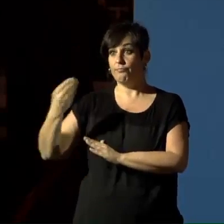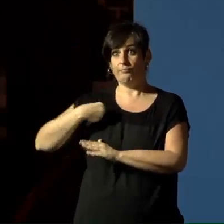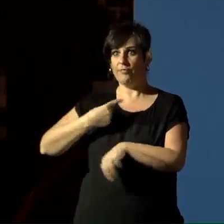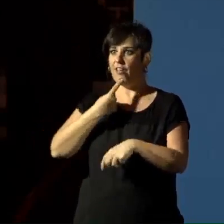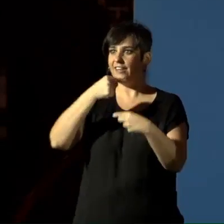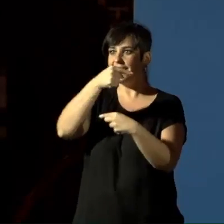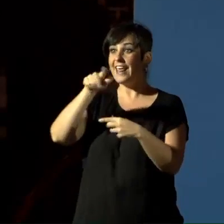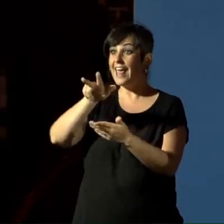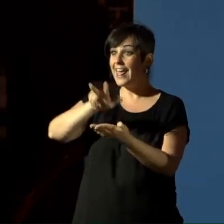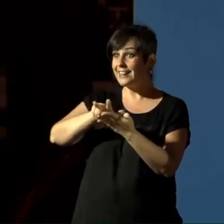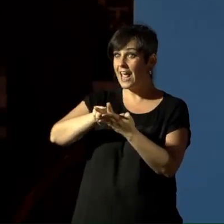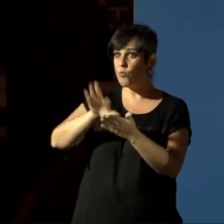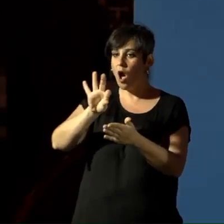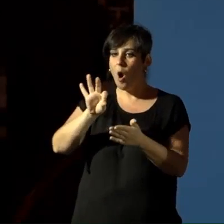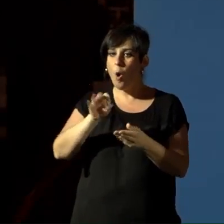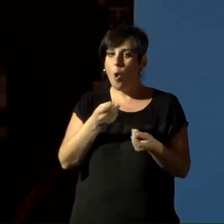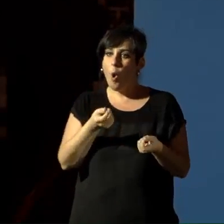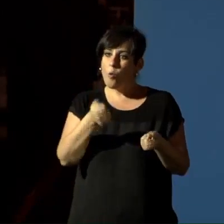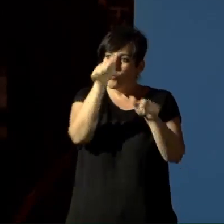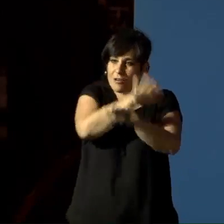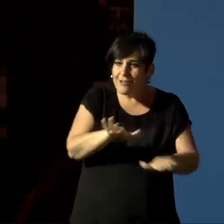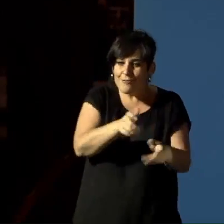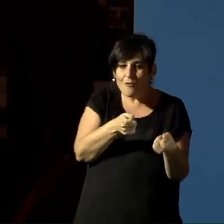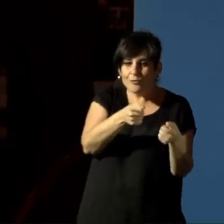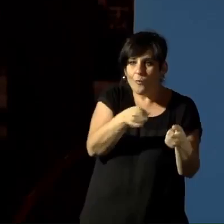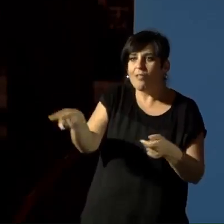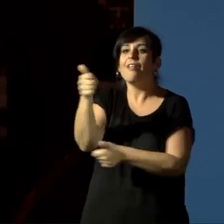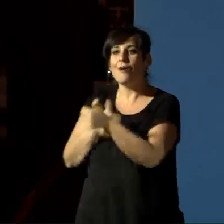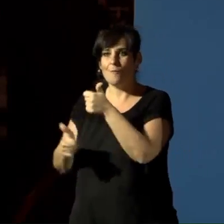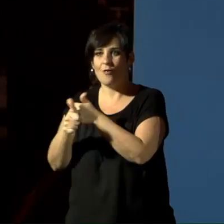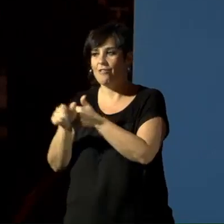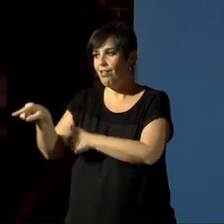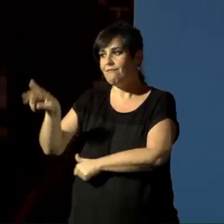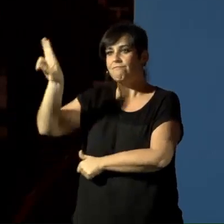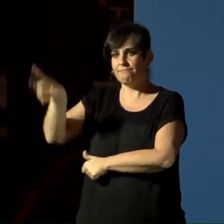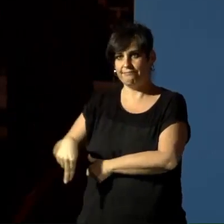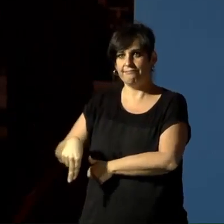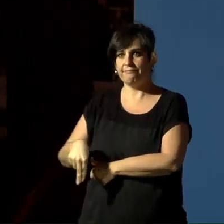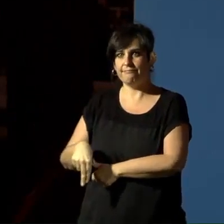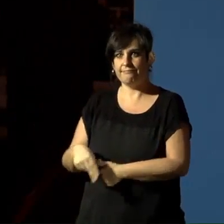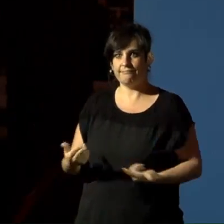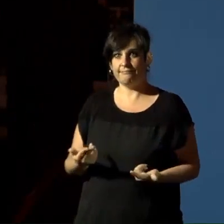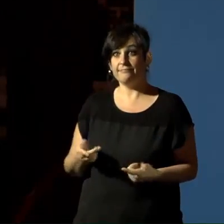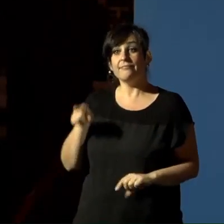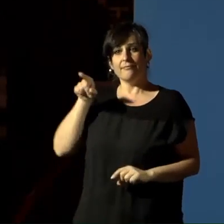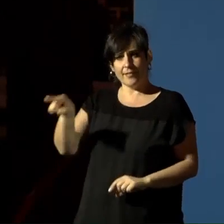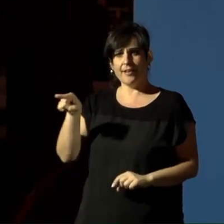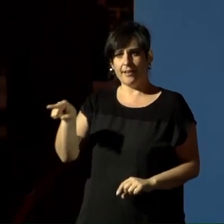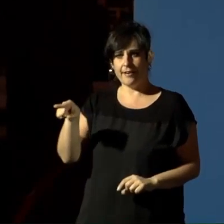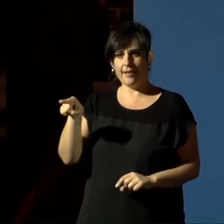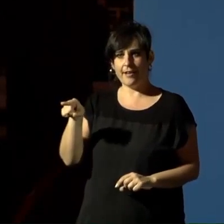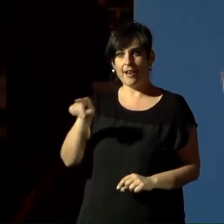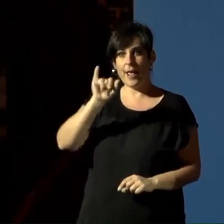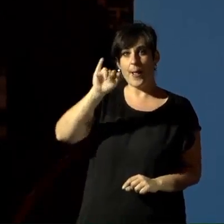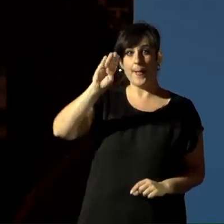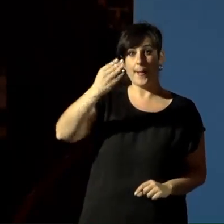débeda antes que dar de comer aos nenos e nenas. El tamén é o artigo 135. El tamén representa aos do